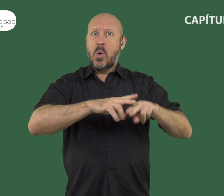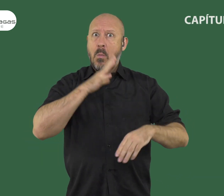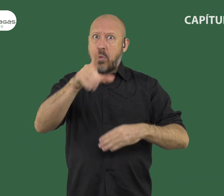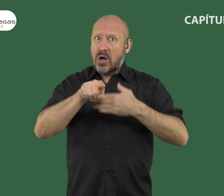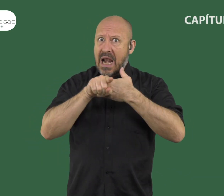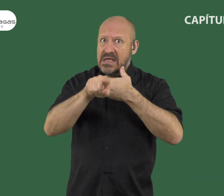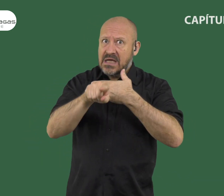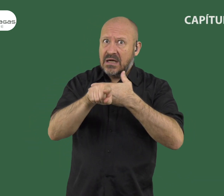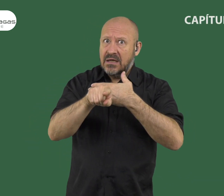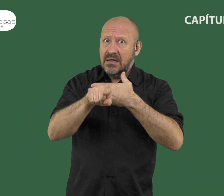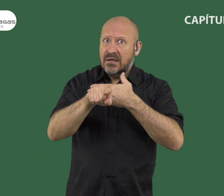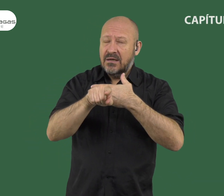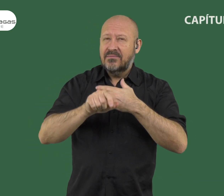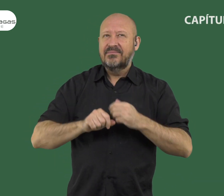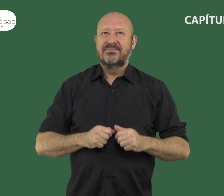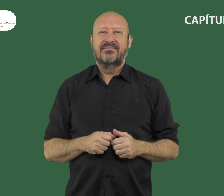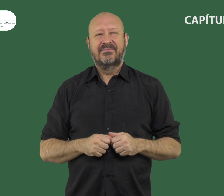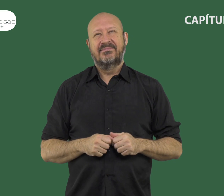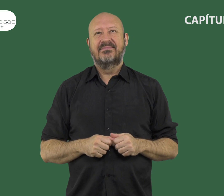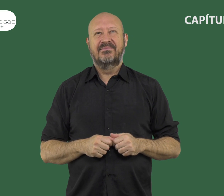¿Agujeros negros por láser?